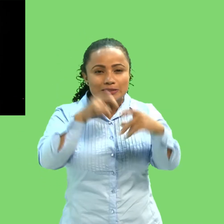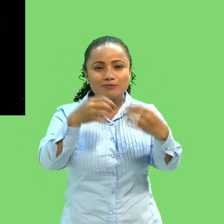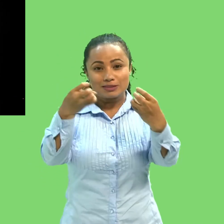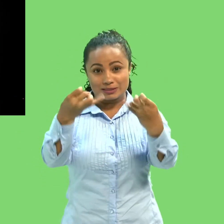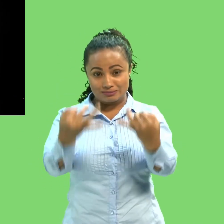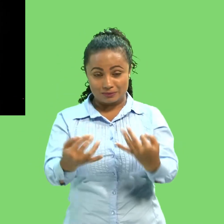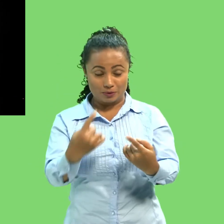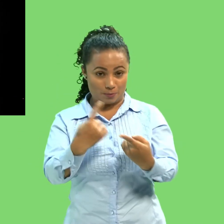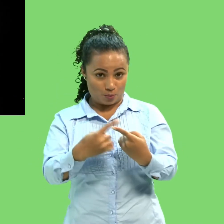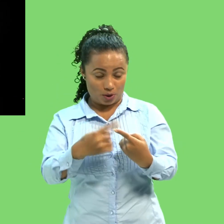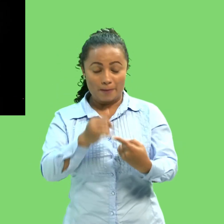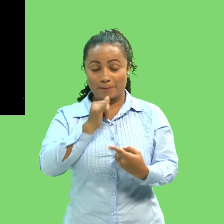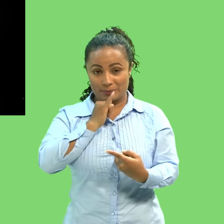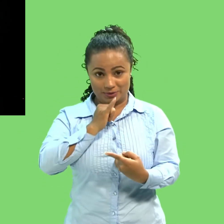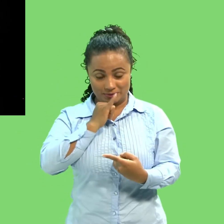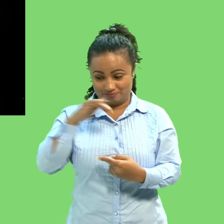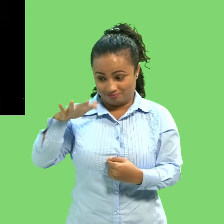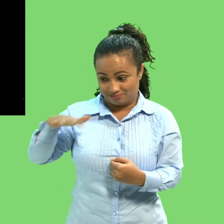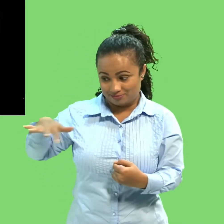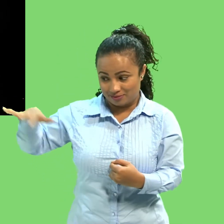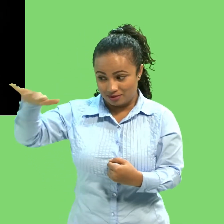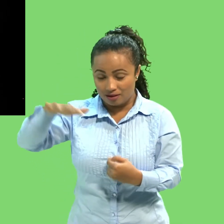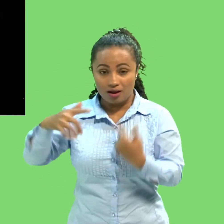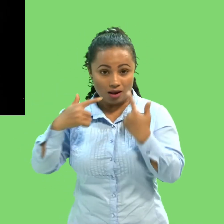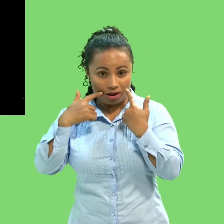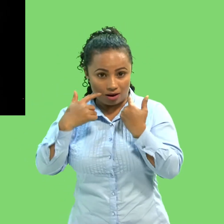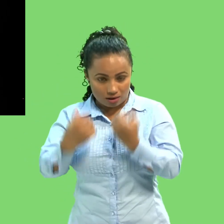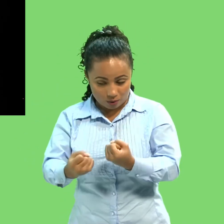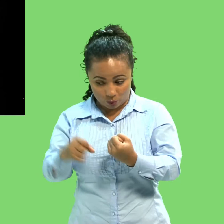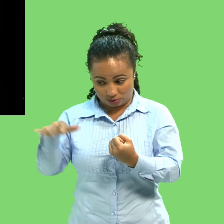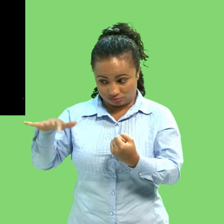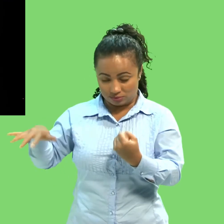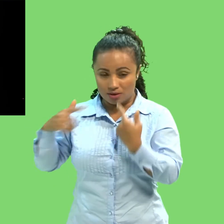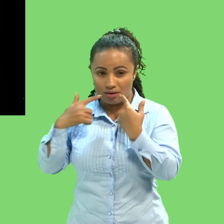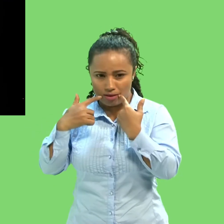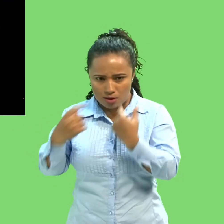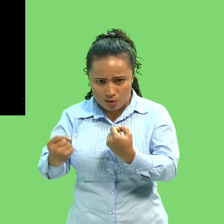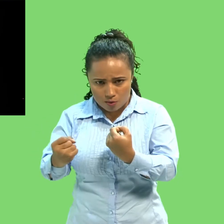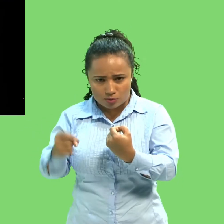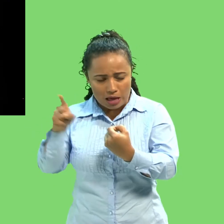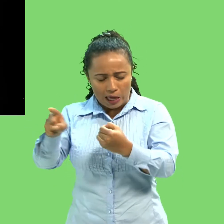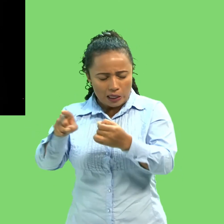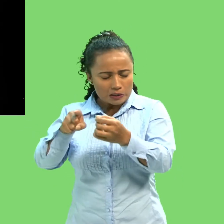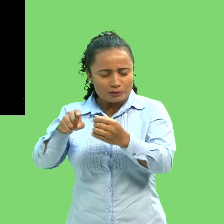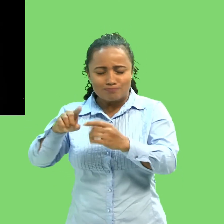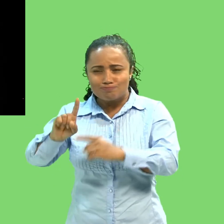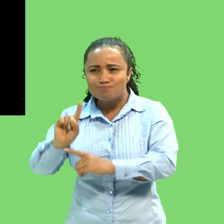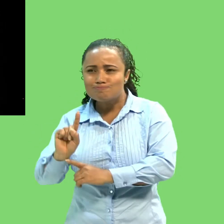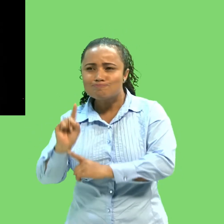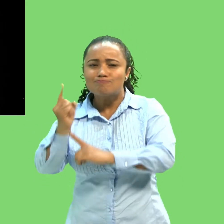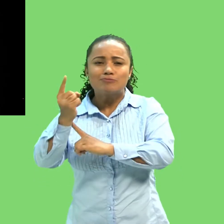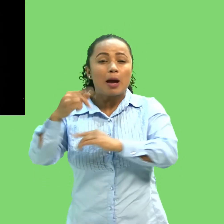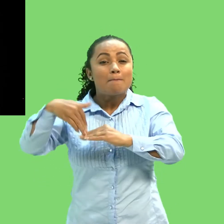linguística é certamente o fator unitário de maior influência. Então perceba aqui, um